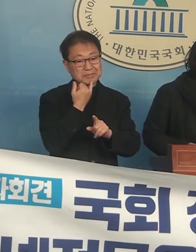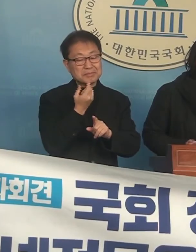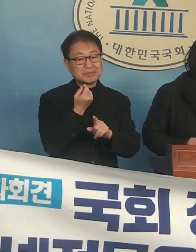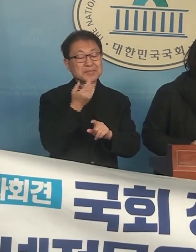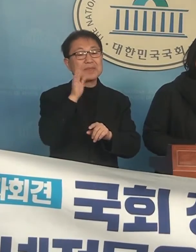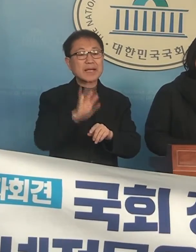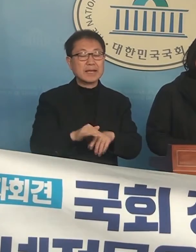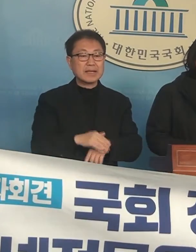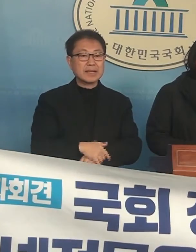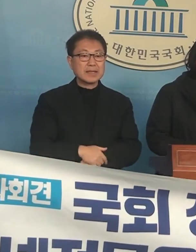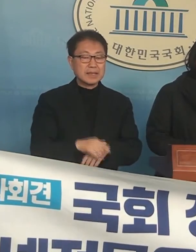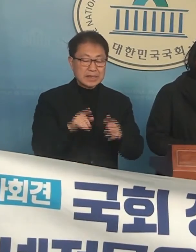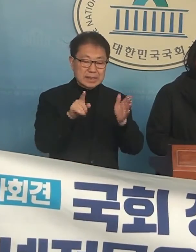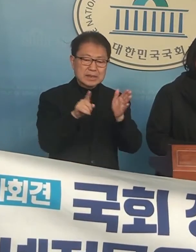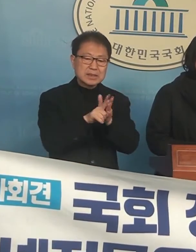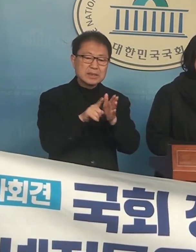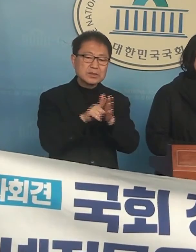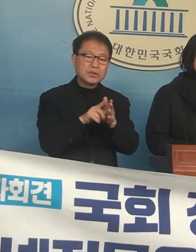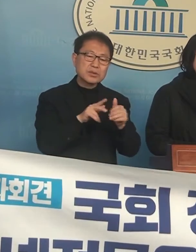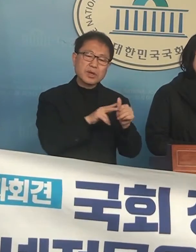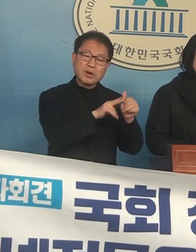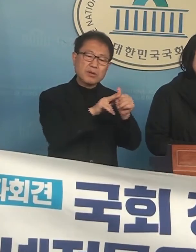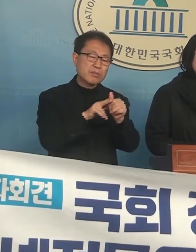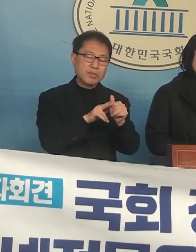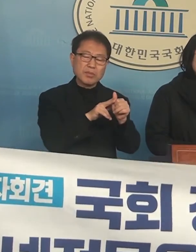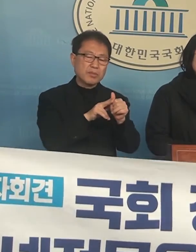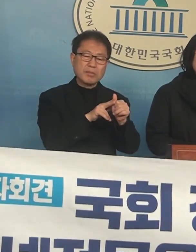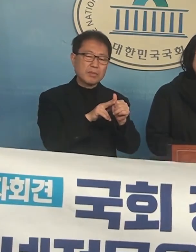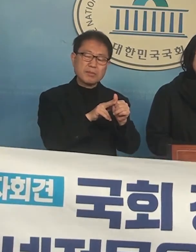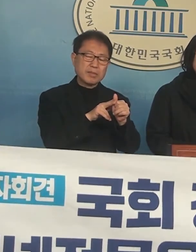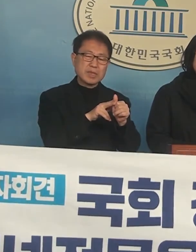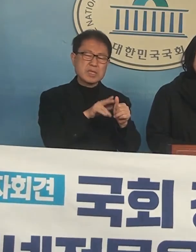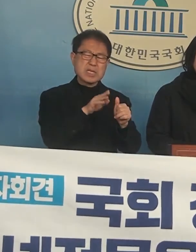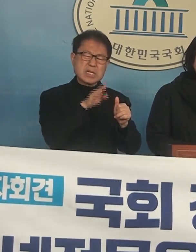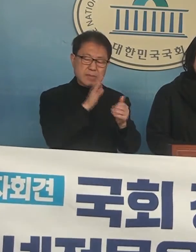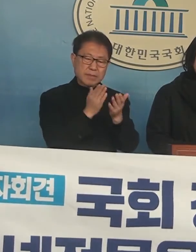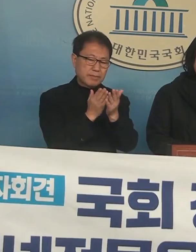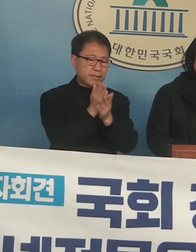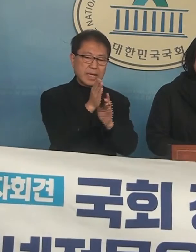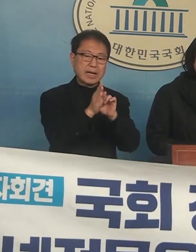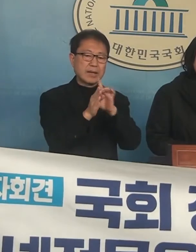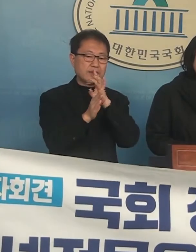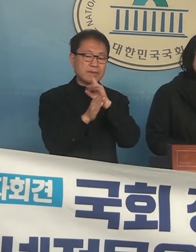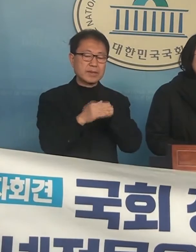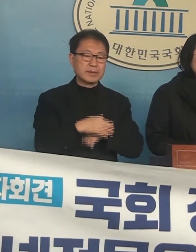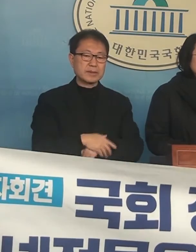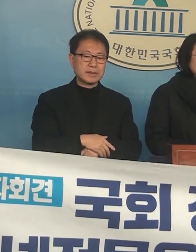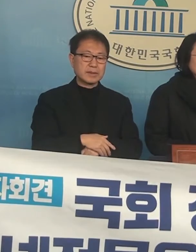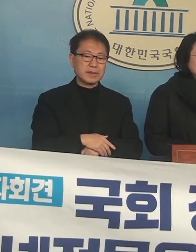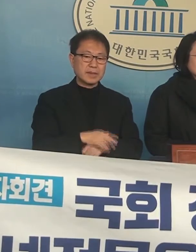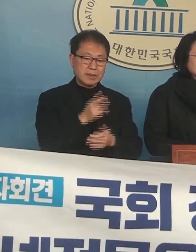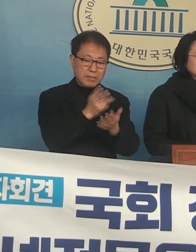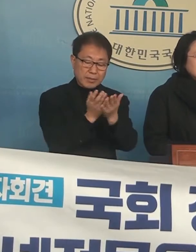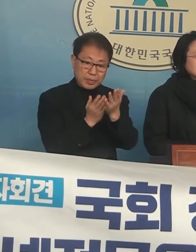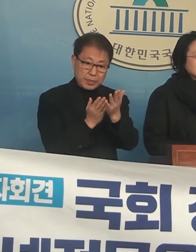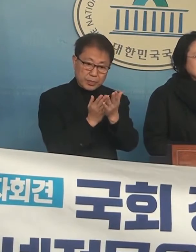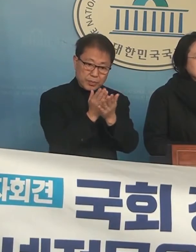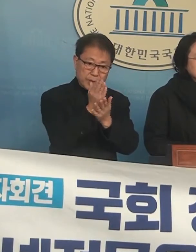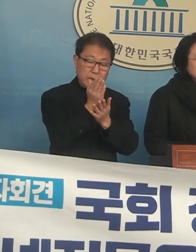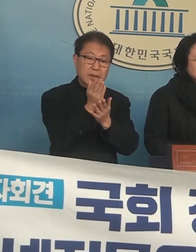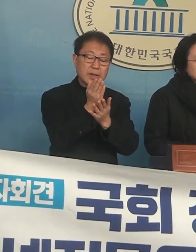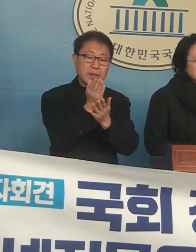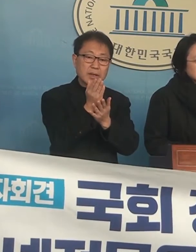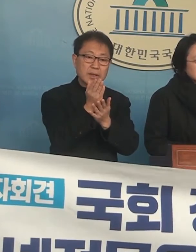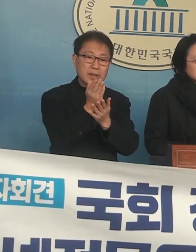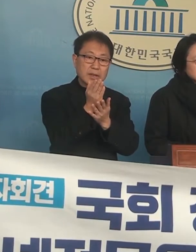있습니다. 근데 신용정보법은 결단코 통과되어서는 안 될 법입니다. 이 법이 통과되는 것은